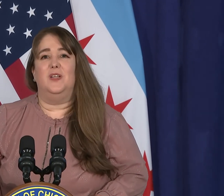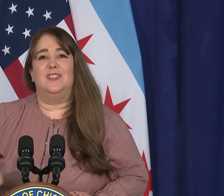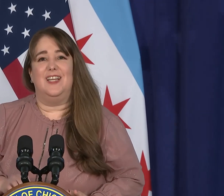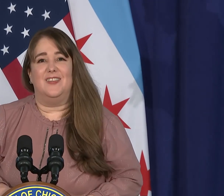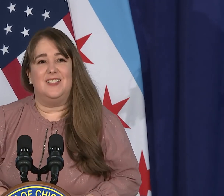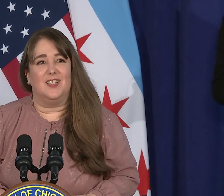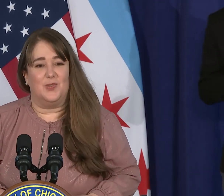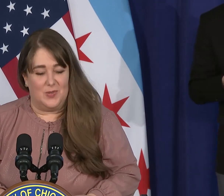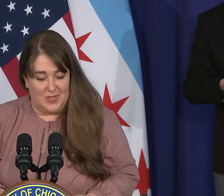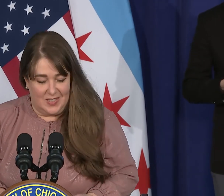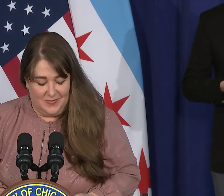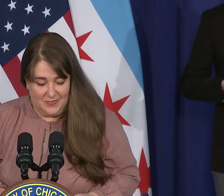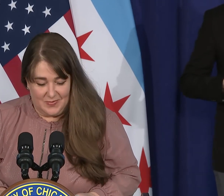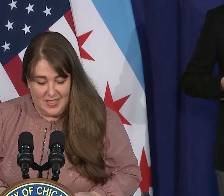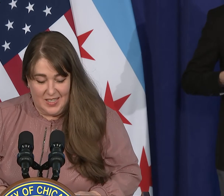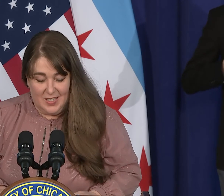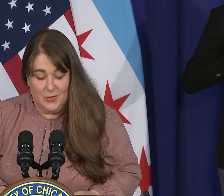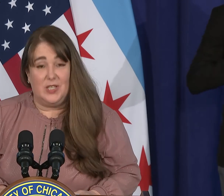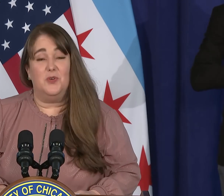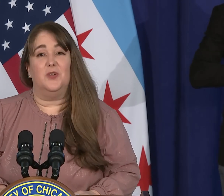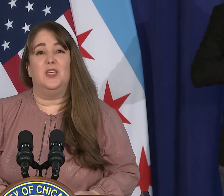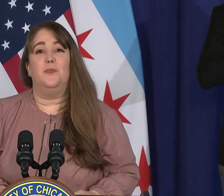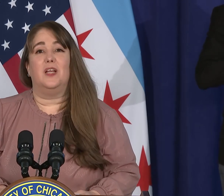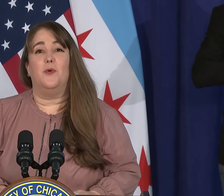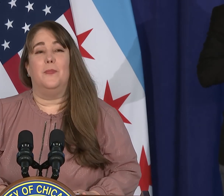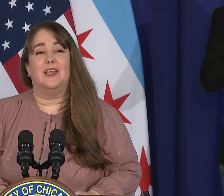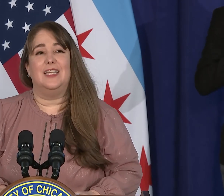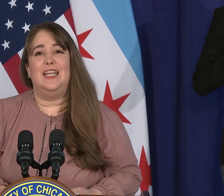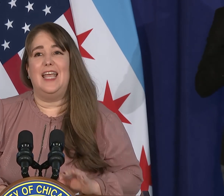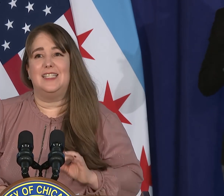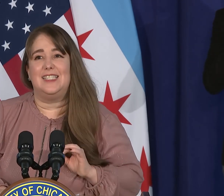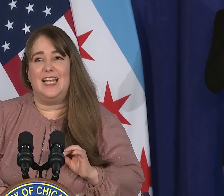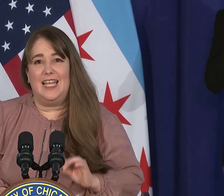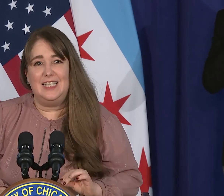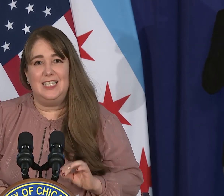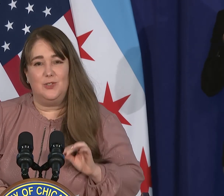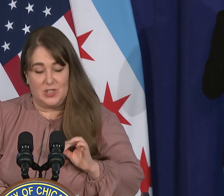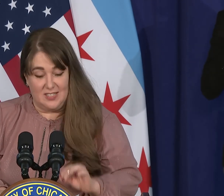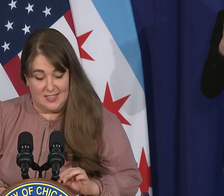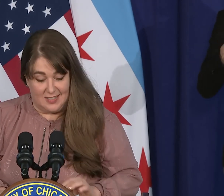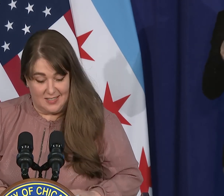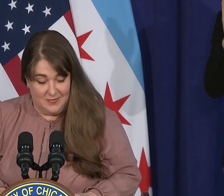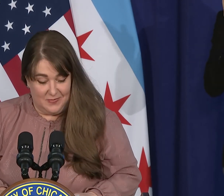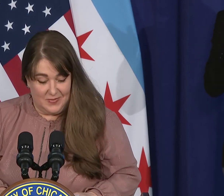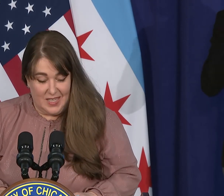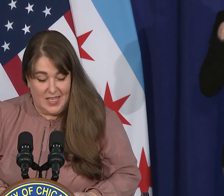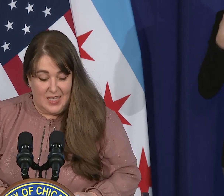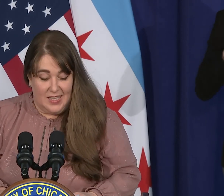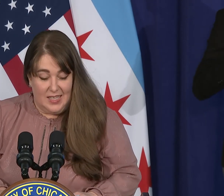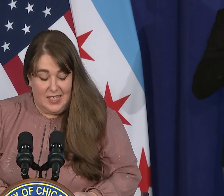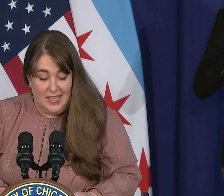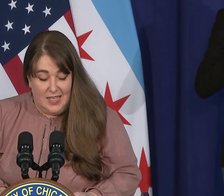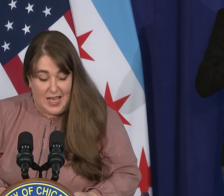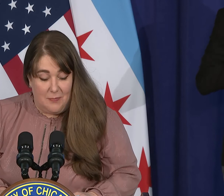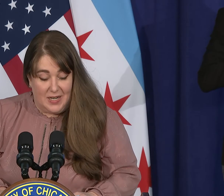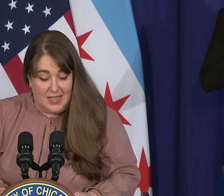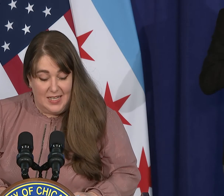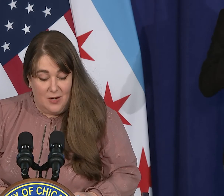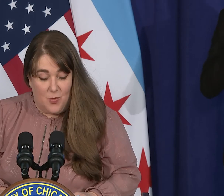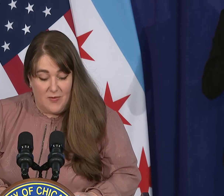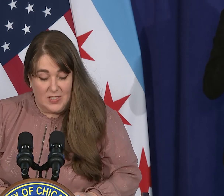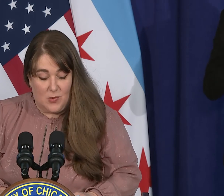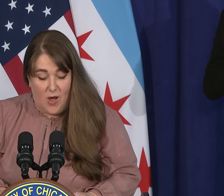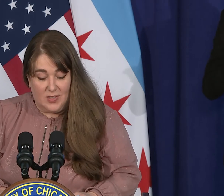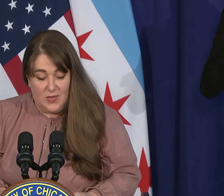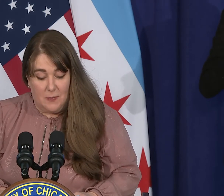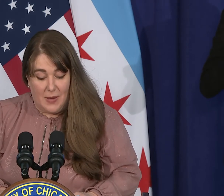Muy buenas tardes a todos. Nos hemos reunido para compartir excelentes noticias. A partir